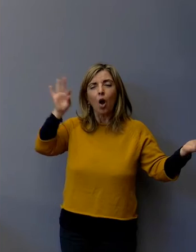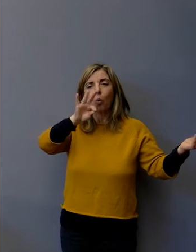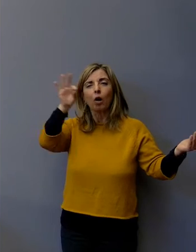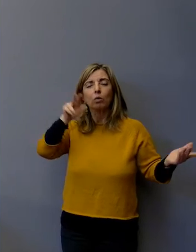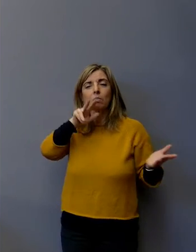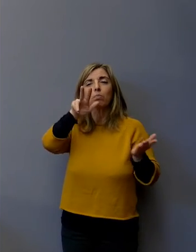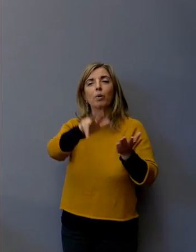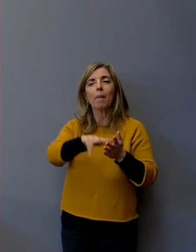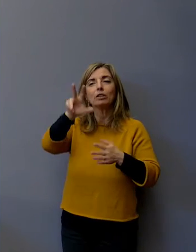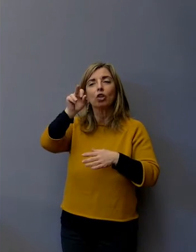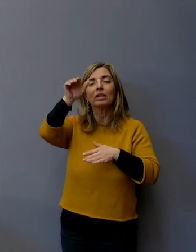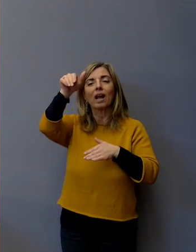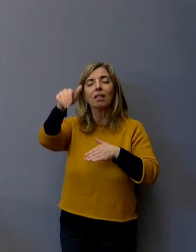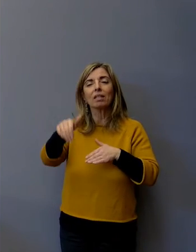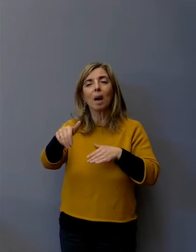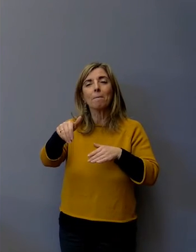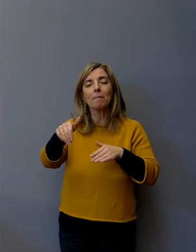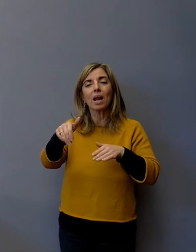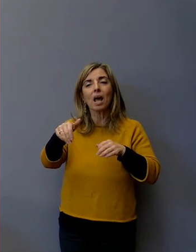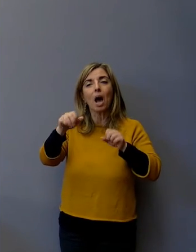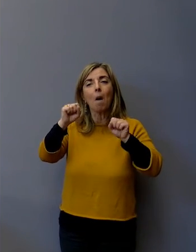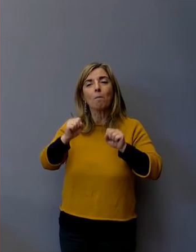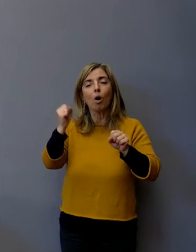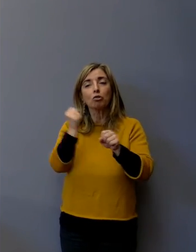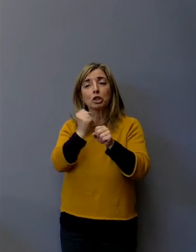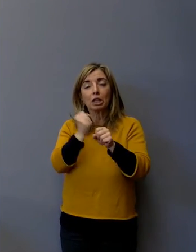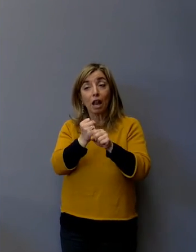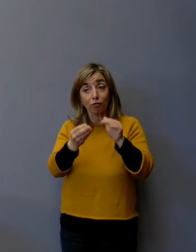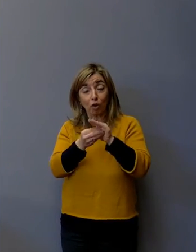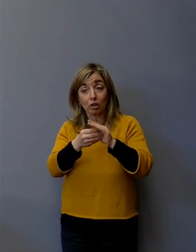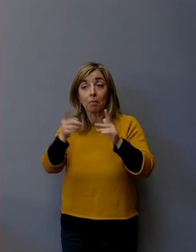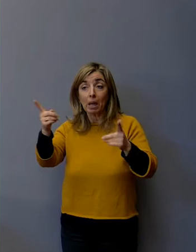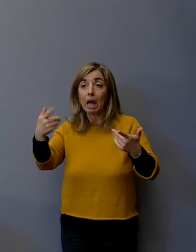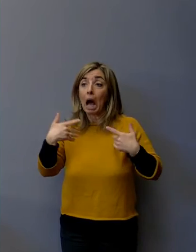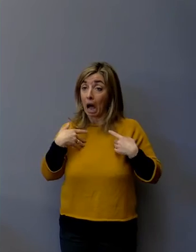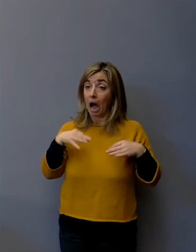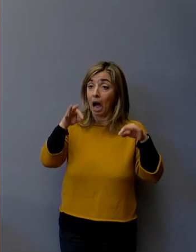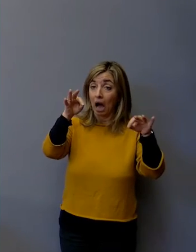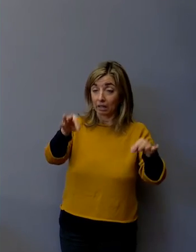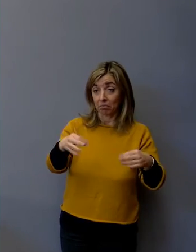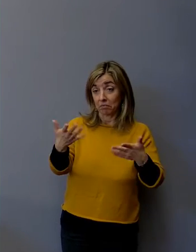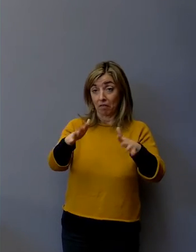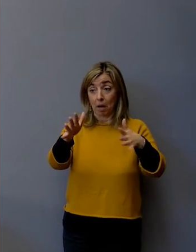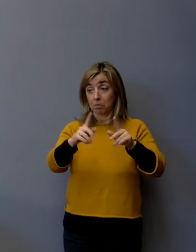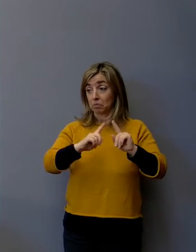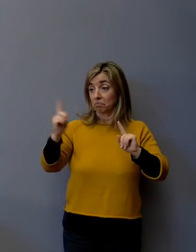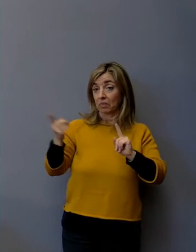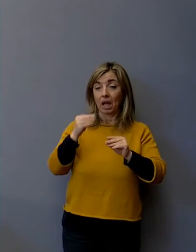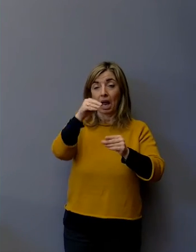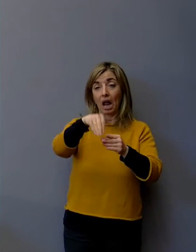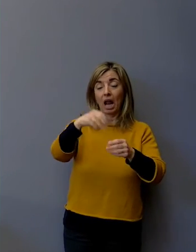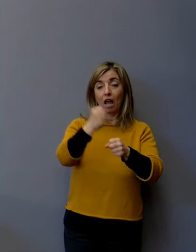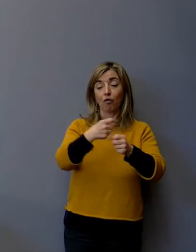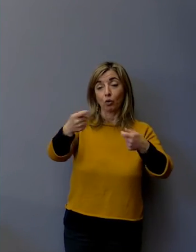con pochi diritti e poco stipendio all'interno di un supermercato perché è quello che molto spesso avviene non abbiamo